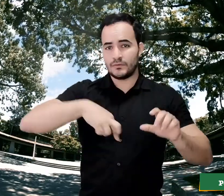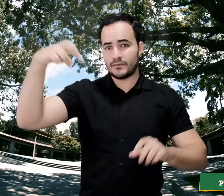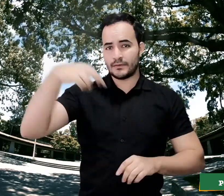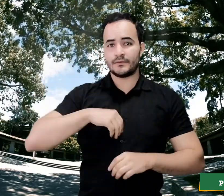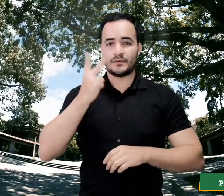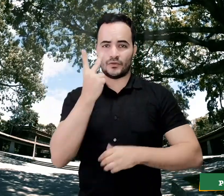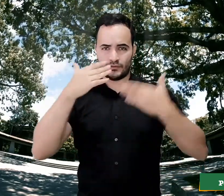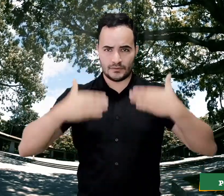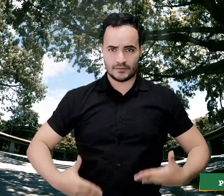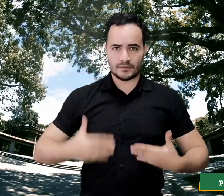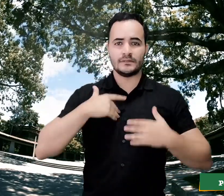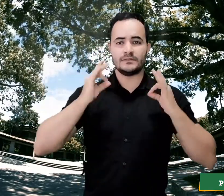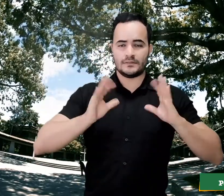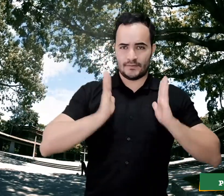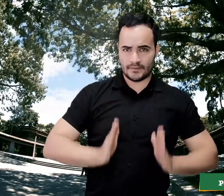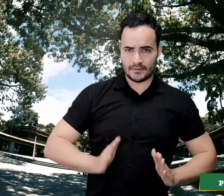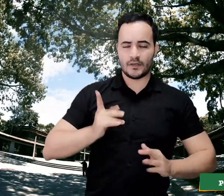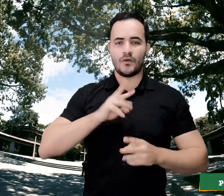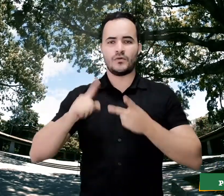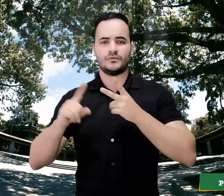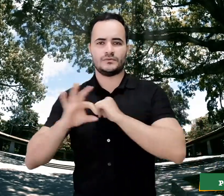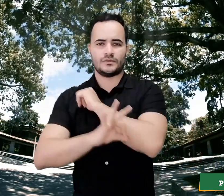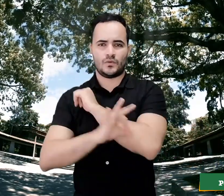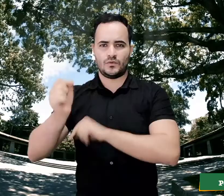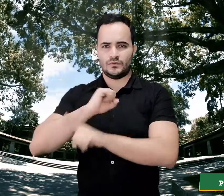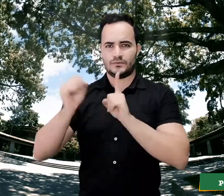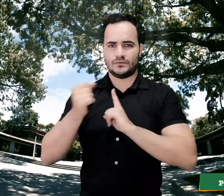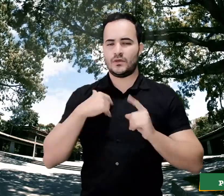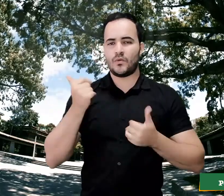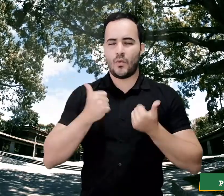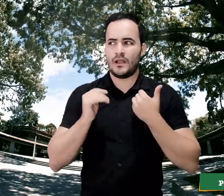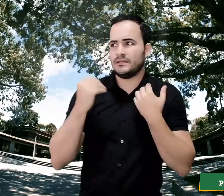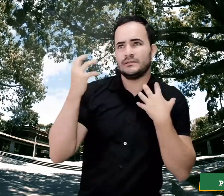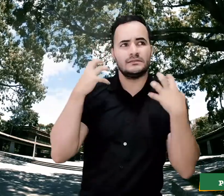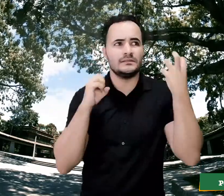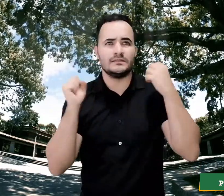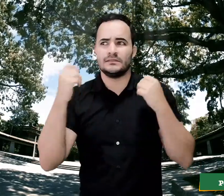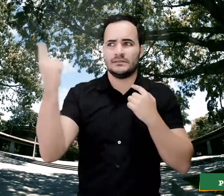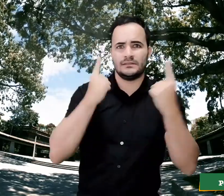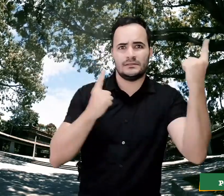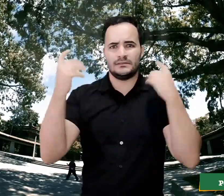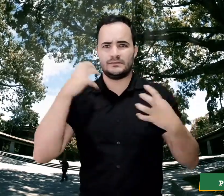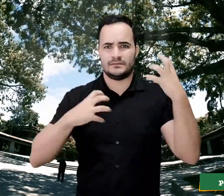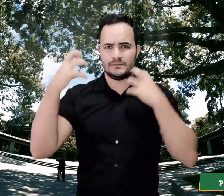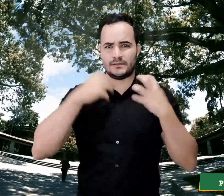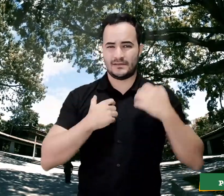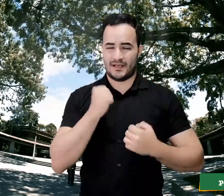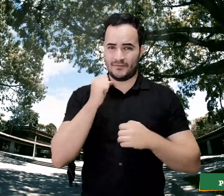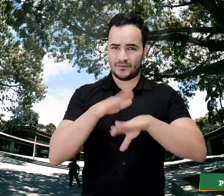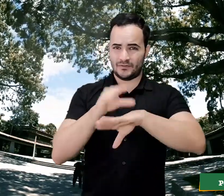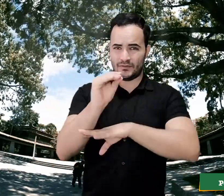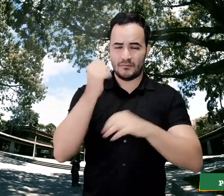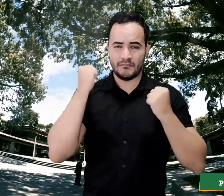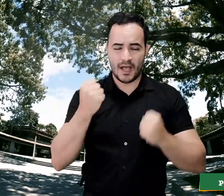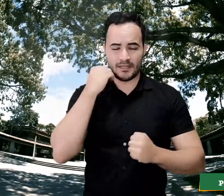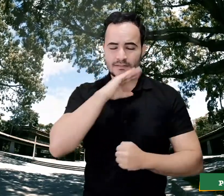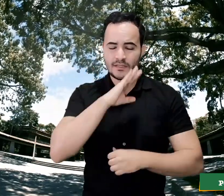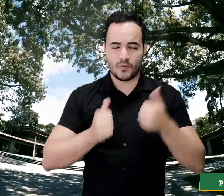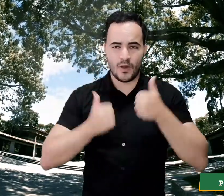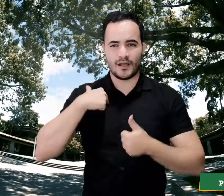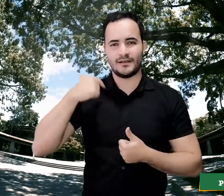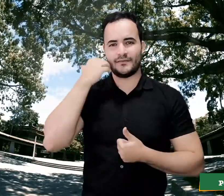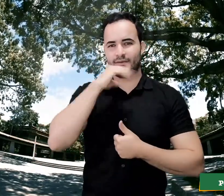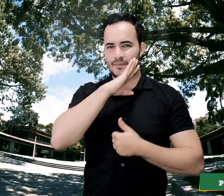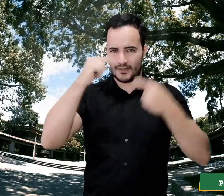una física y otra psicosocial. En este caso, esquizofrenia. De las 2, la que más me afecta es la enfermedad mental,